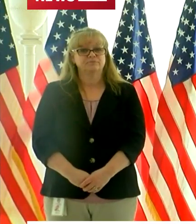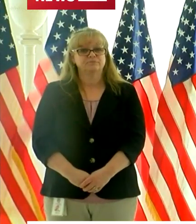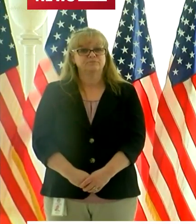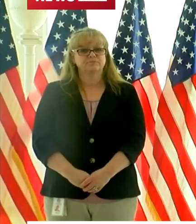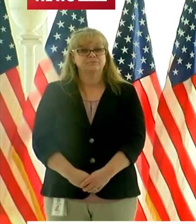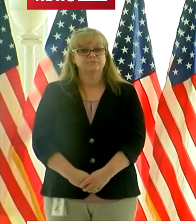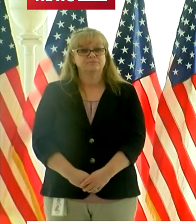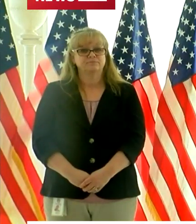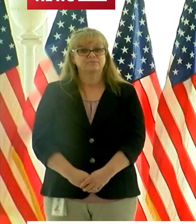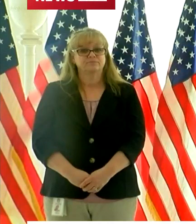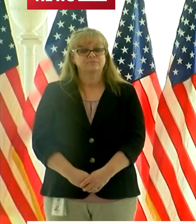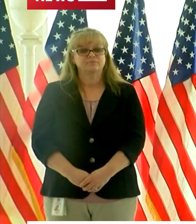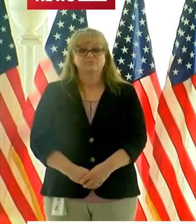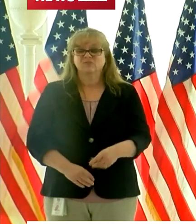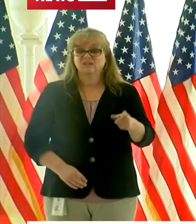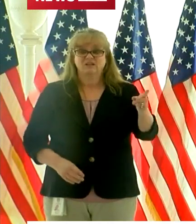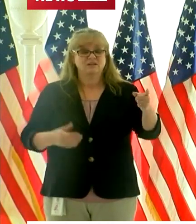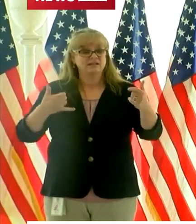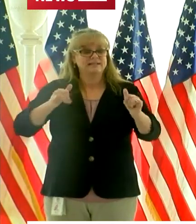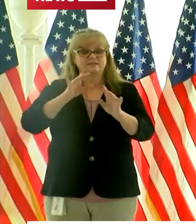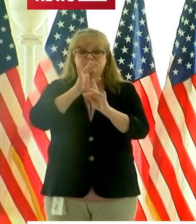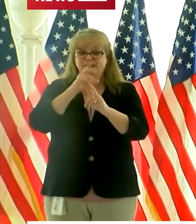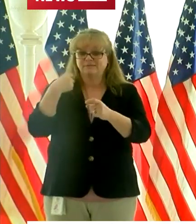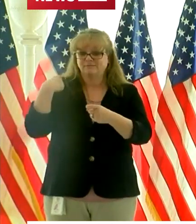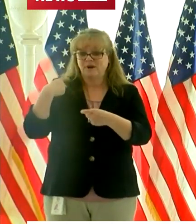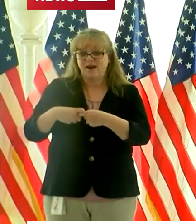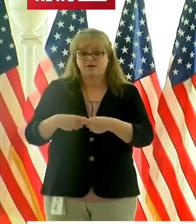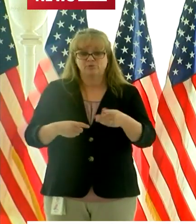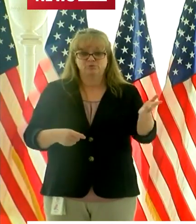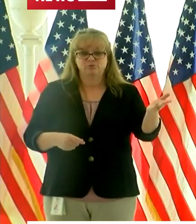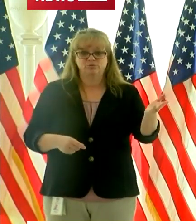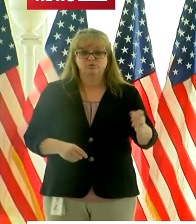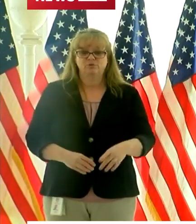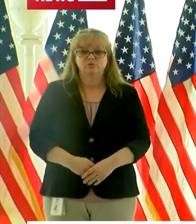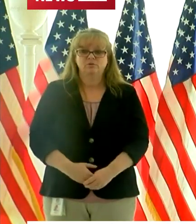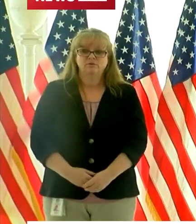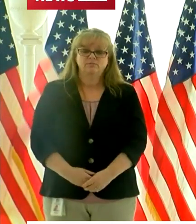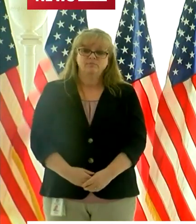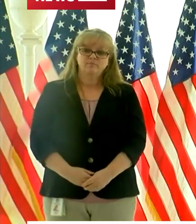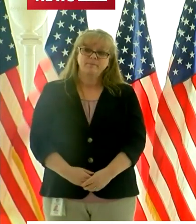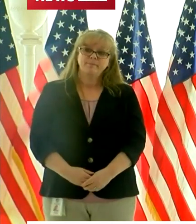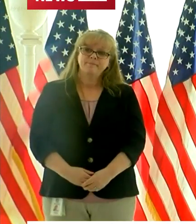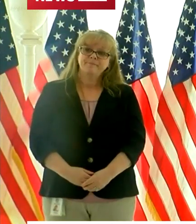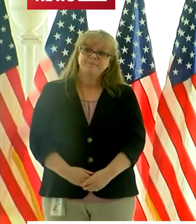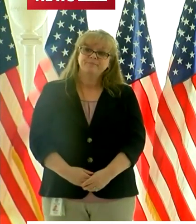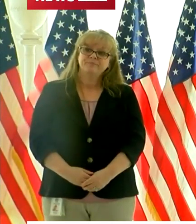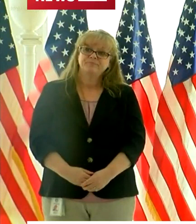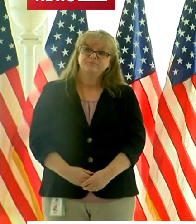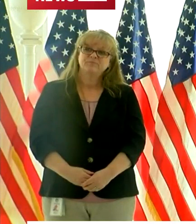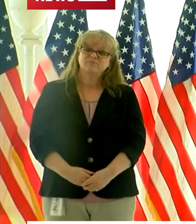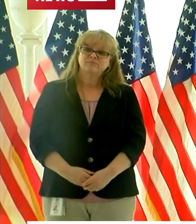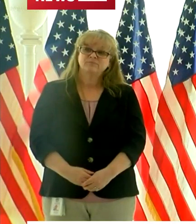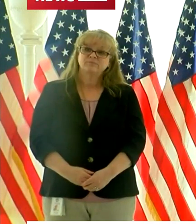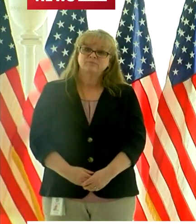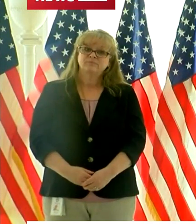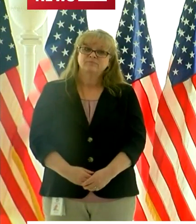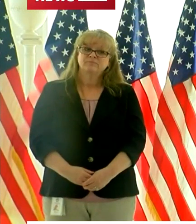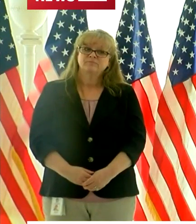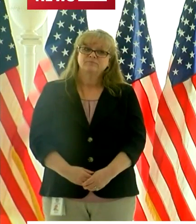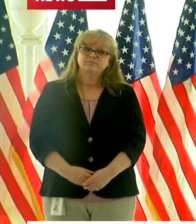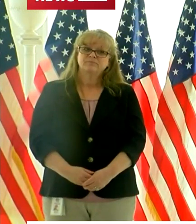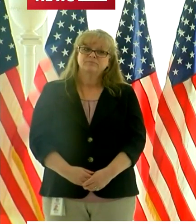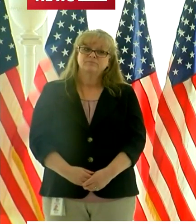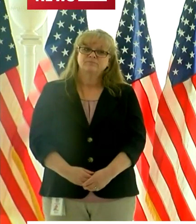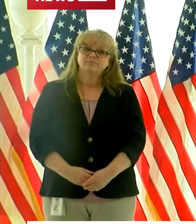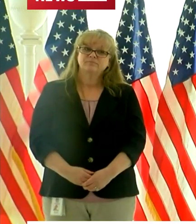helpcoloradonow.org. Muchas organizaciones que ayudan a refugiados y inmigrantes tienen prioridad para